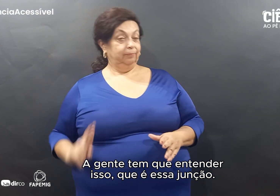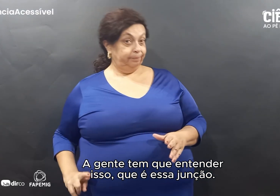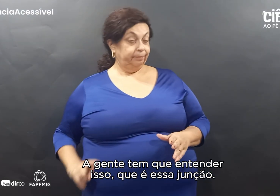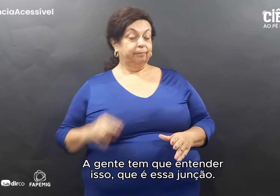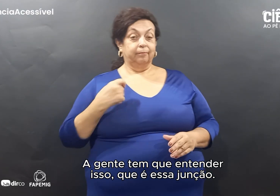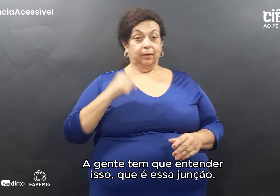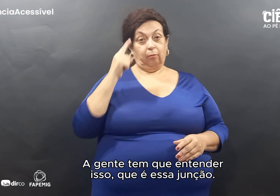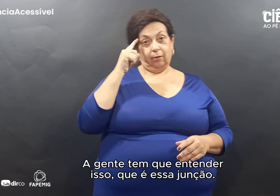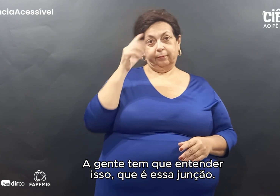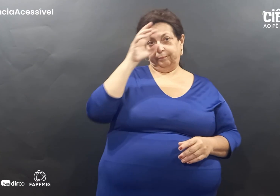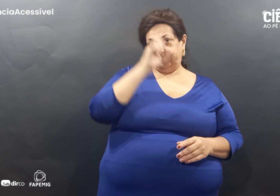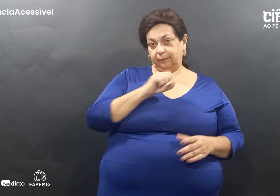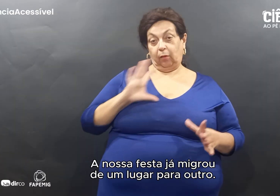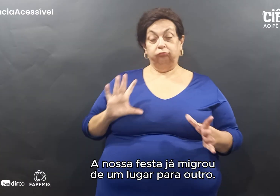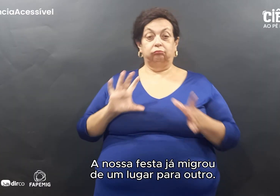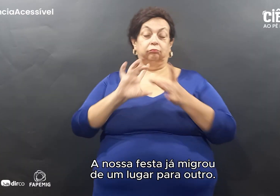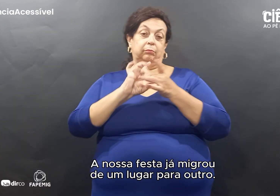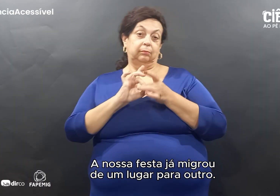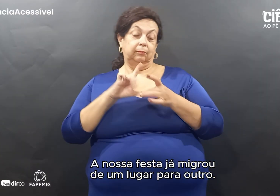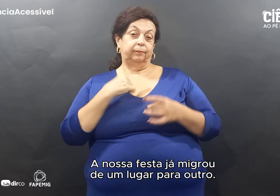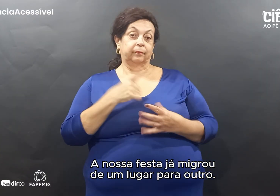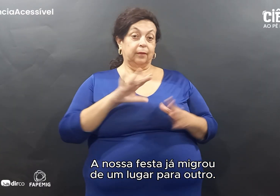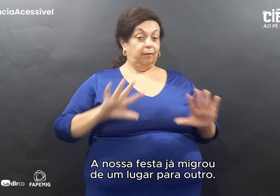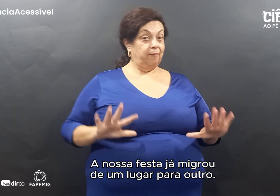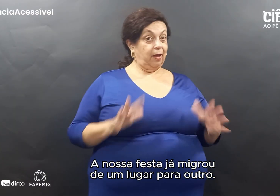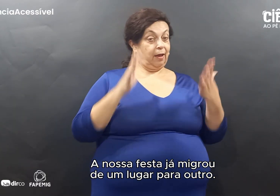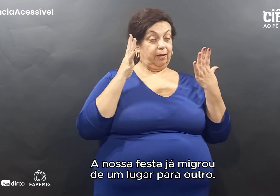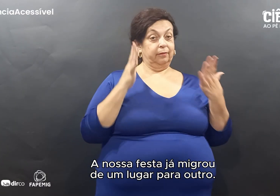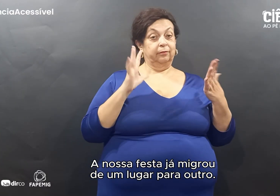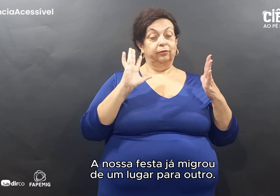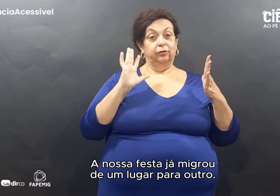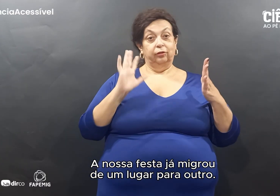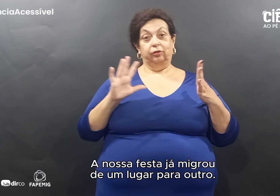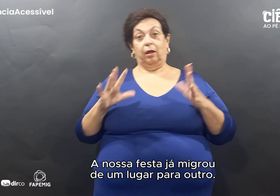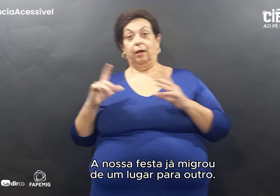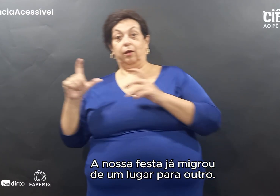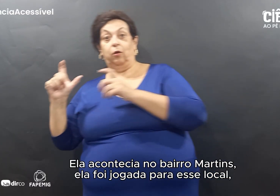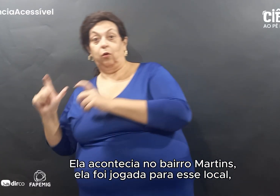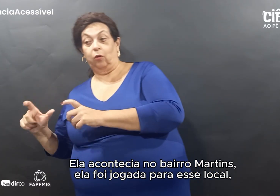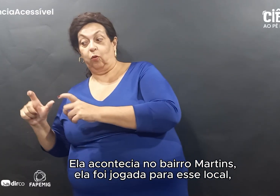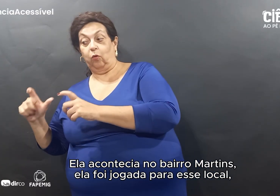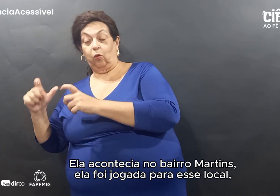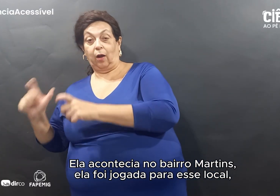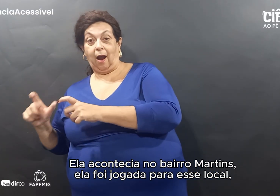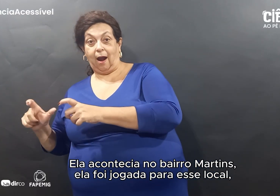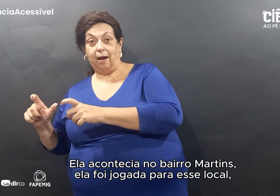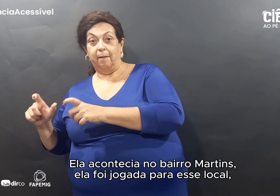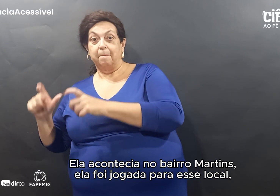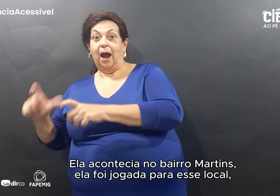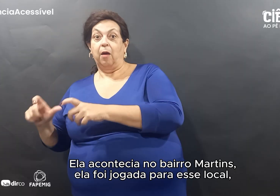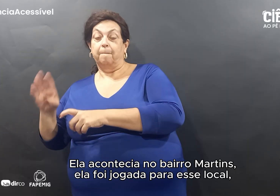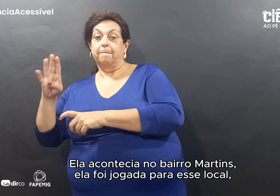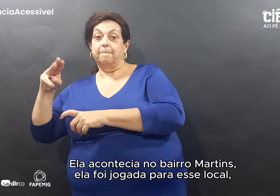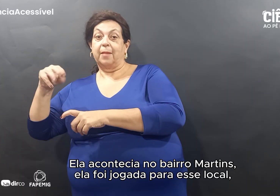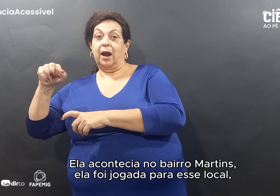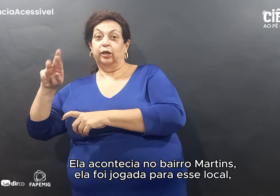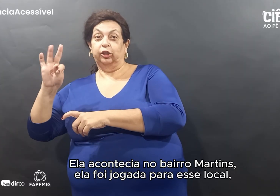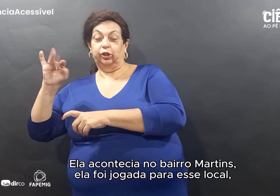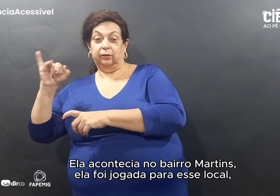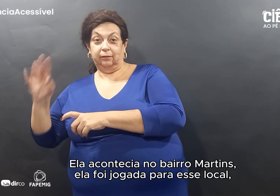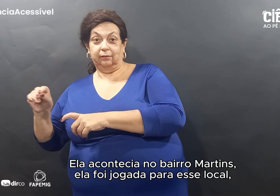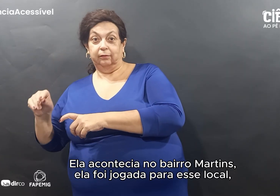que é essa junção. A nossa festa, ela já migrou de um lugar para outro, ela acontecia no bairro Martins. Ela